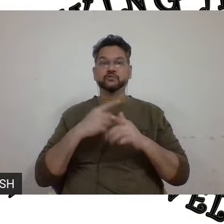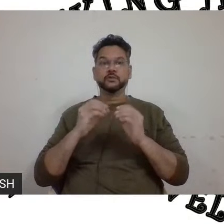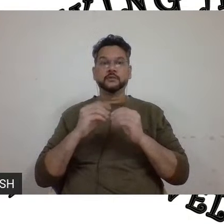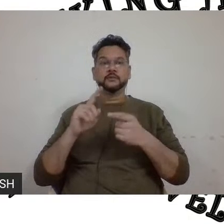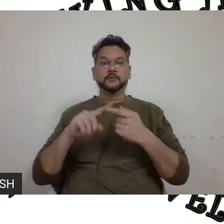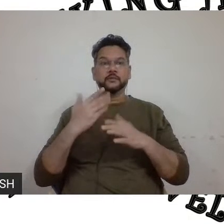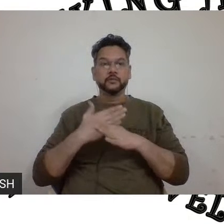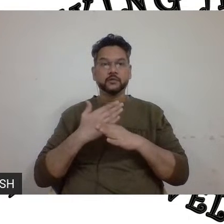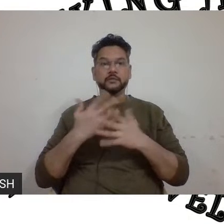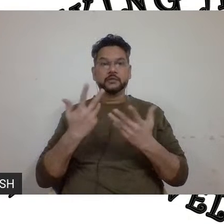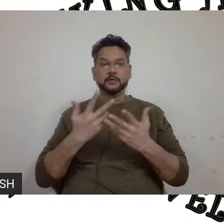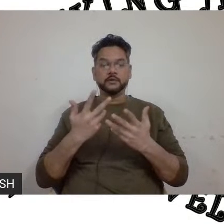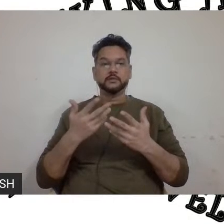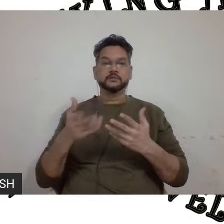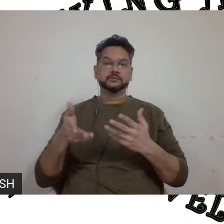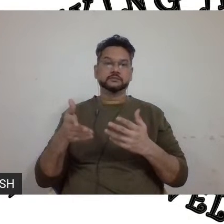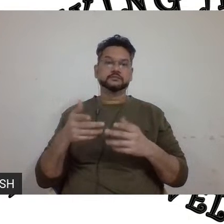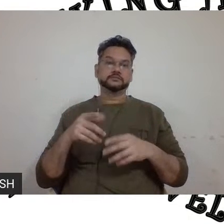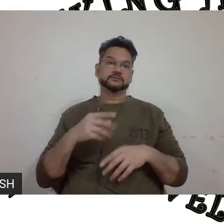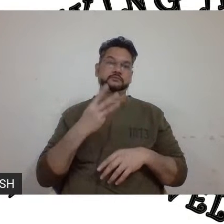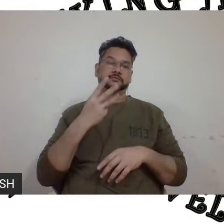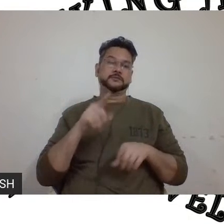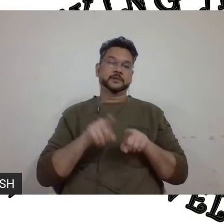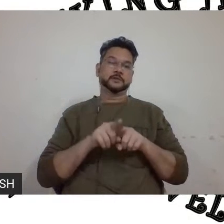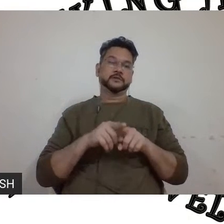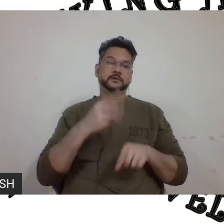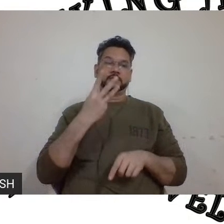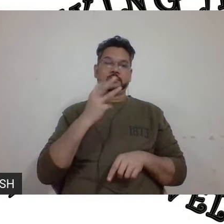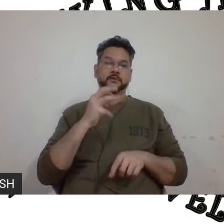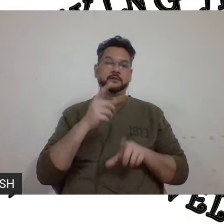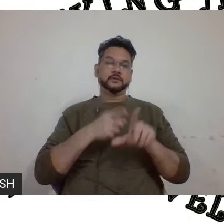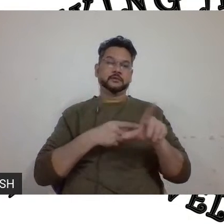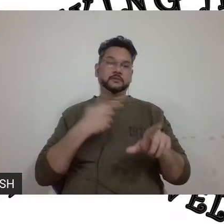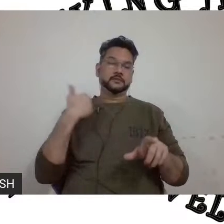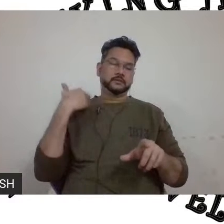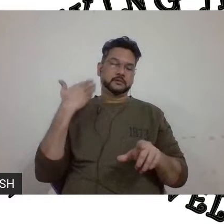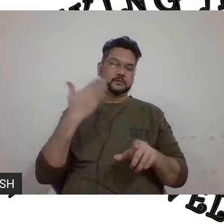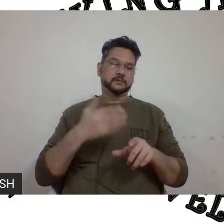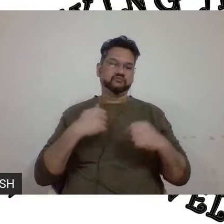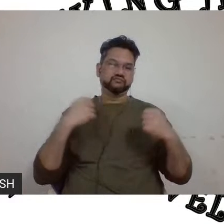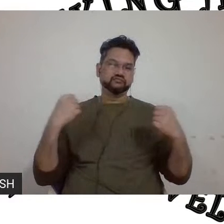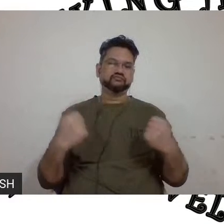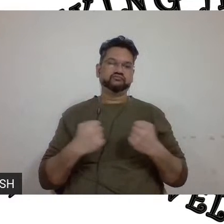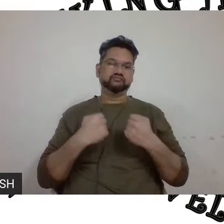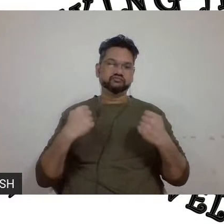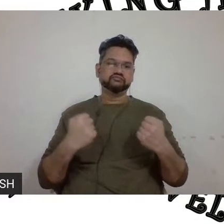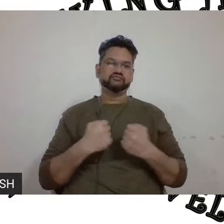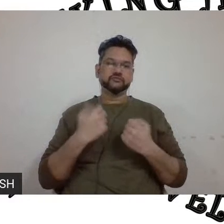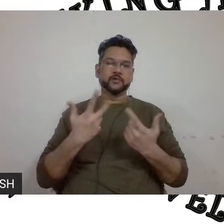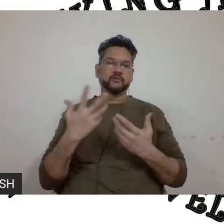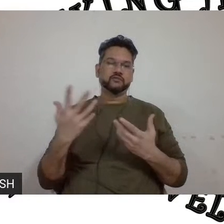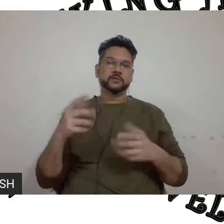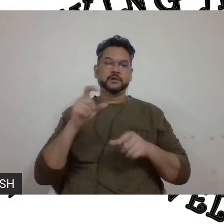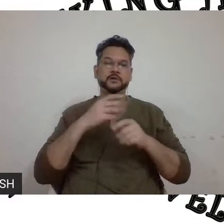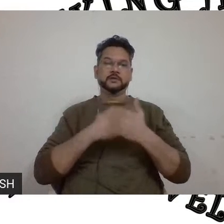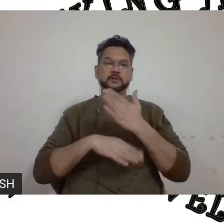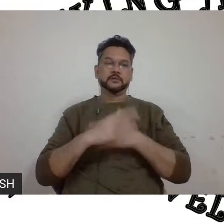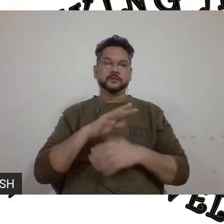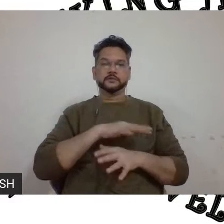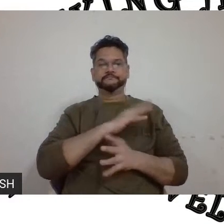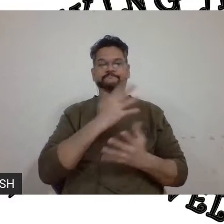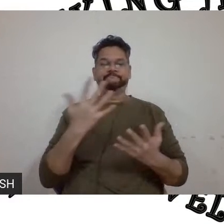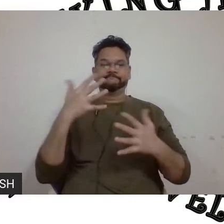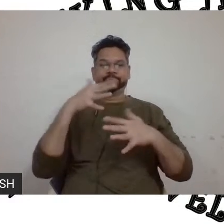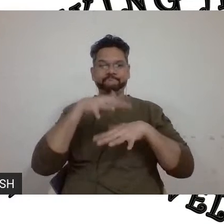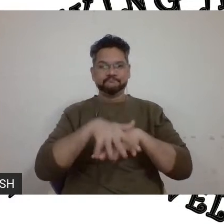30 इयर्स के स्ट्रगल से इंक्लूजन को बनाने और जॉब्स क्रिएशंस के लिए स्ट्रगल कर रहे थे,